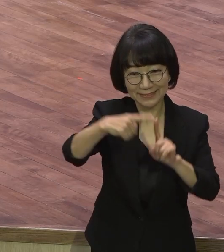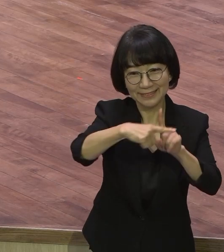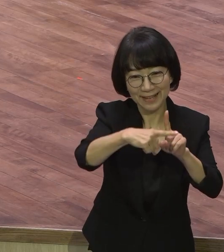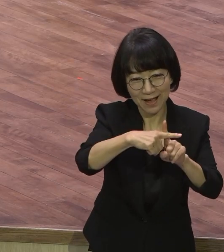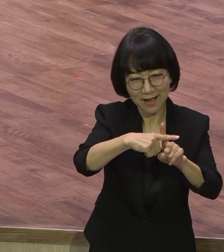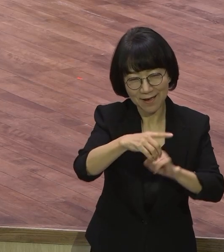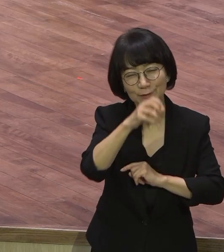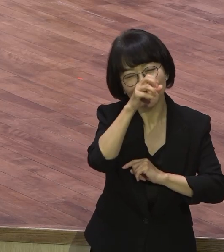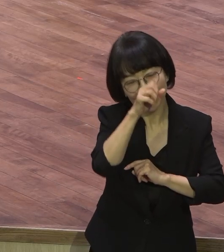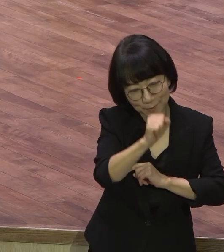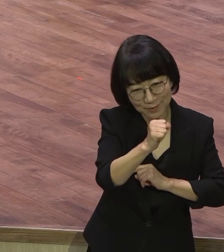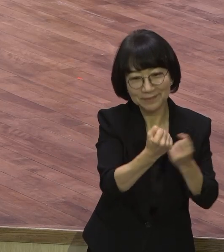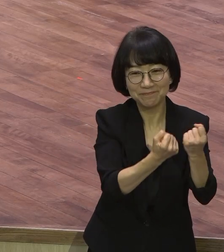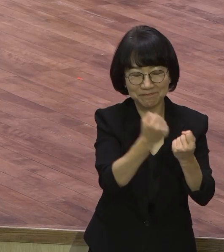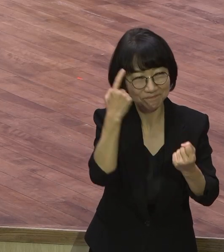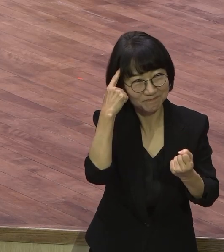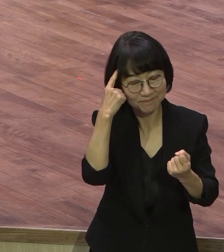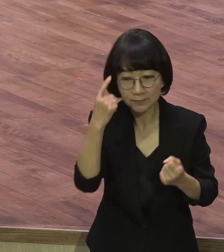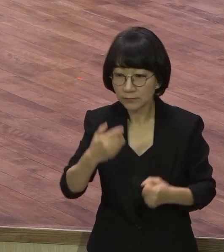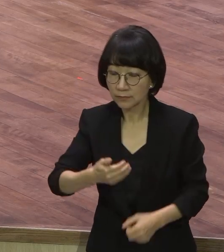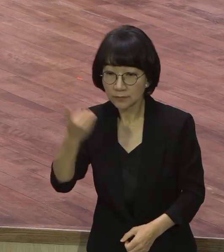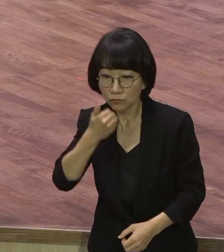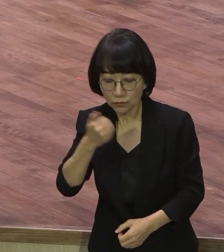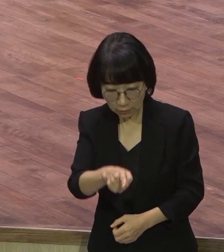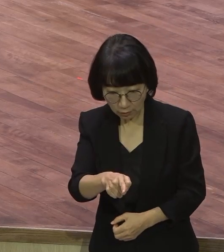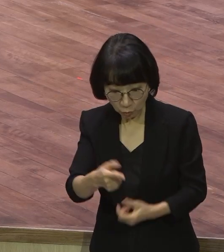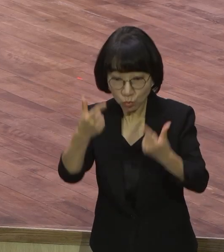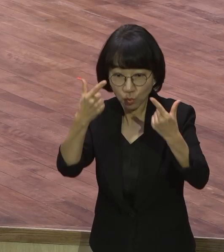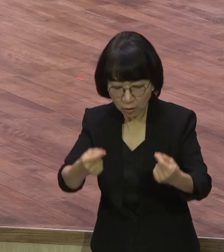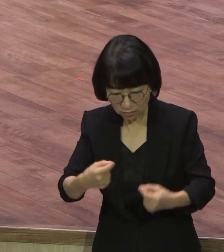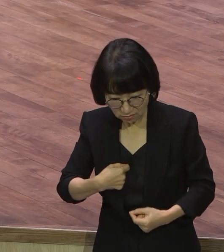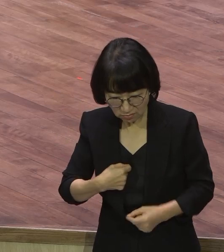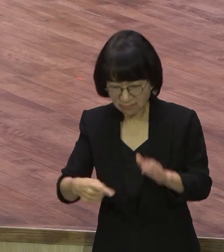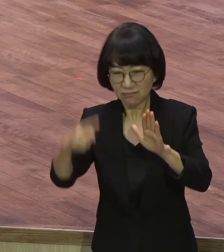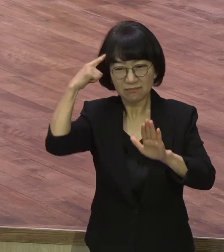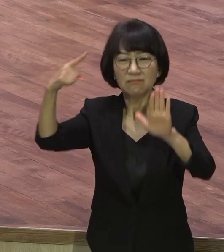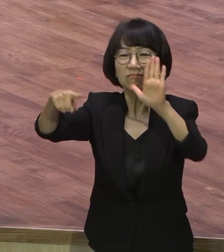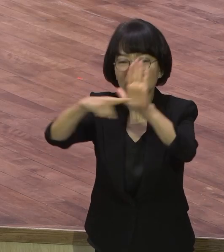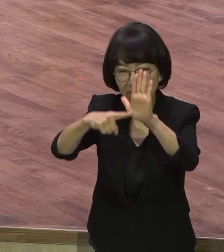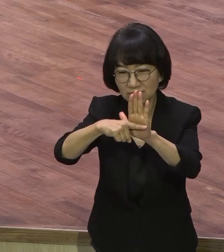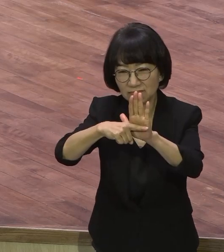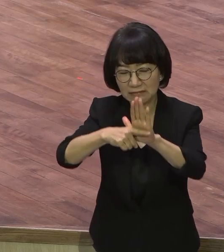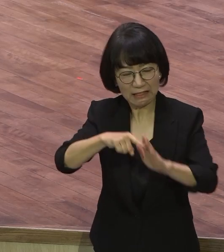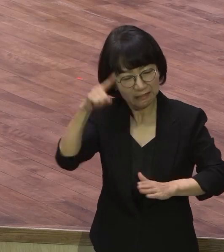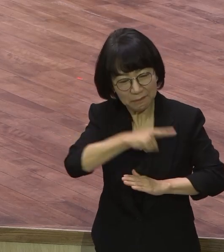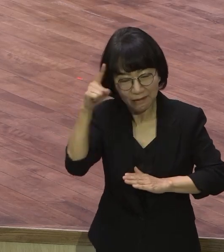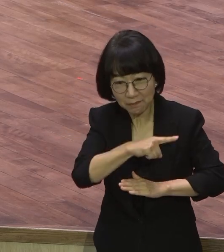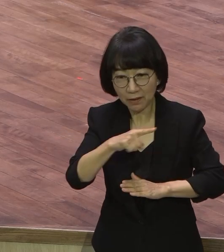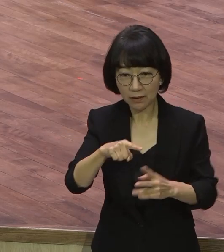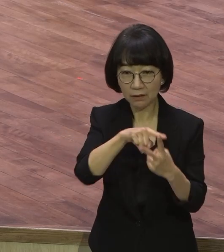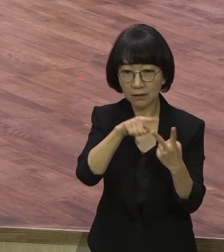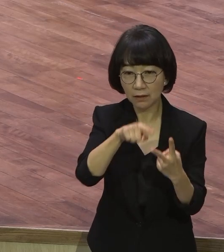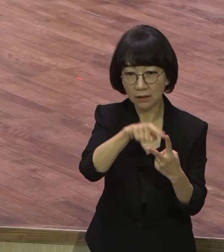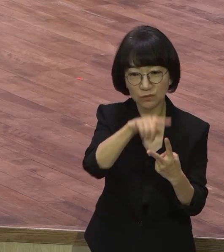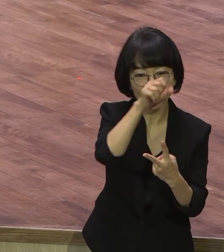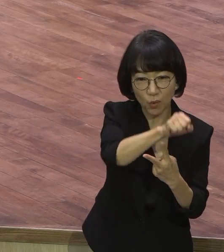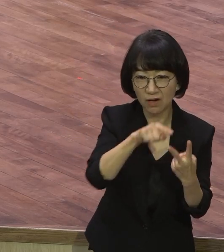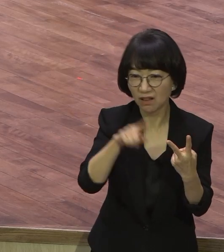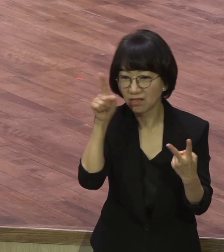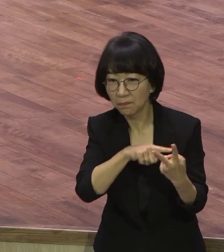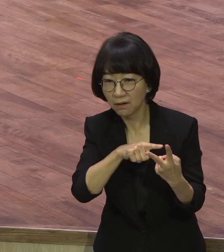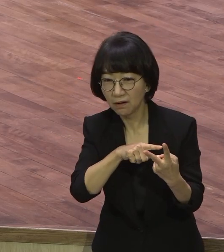해요. 또 어떤 사람은 똑같은 상황인데 부정적인 표현을 해요. 그 선택은 오로지 여러분